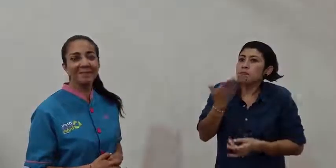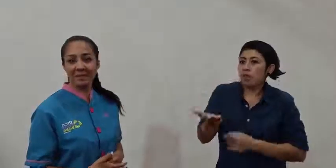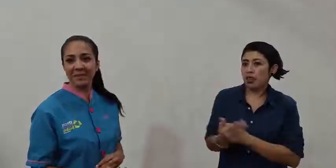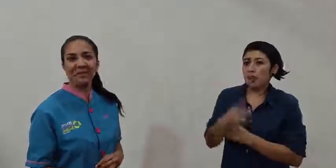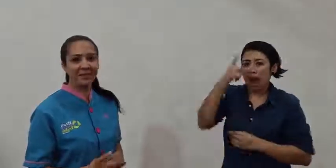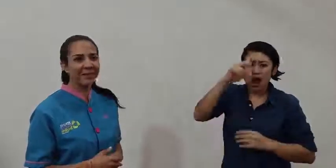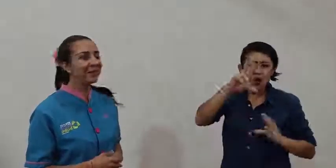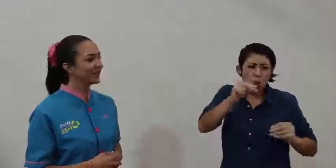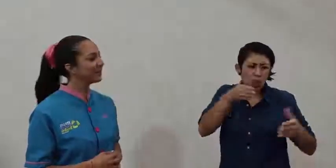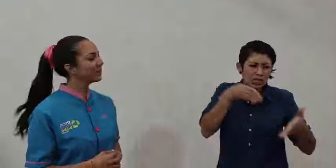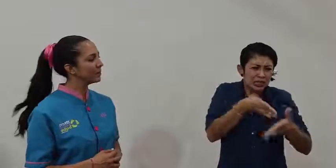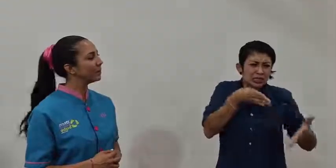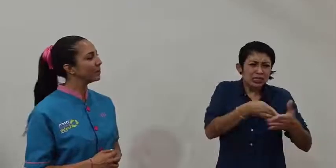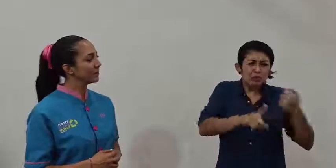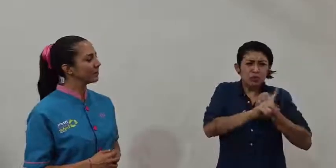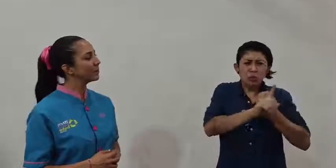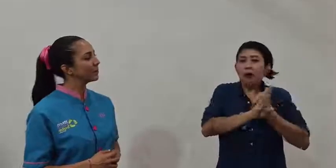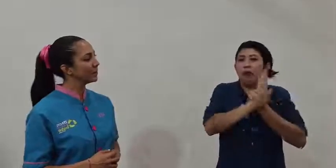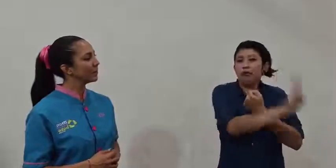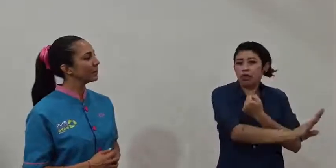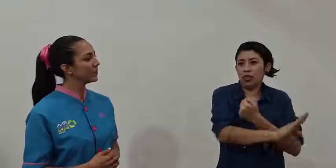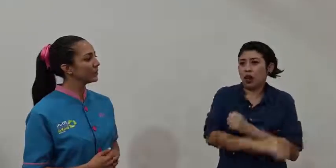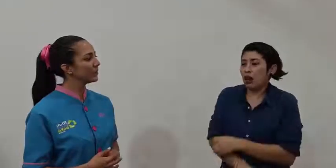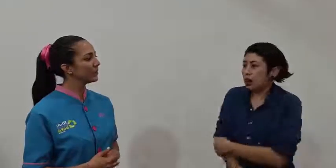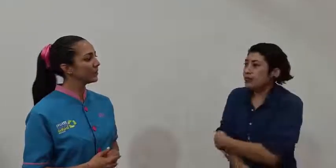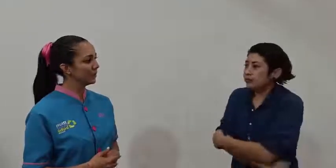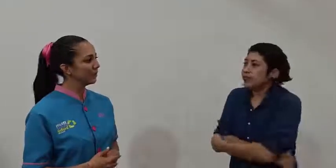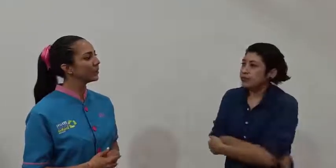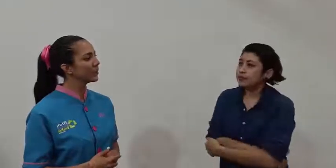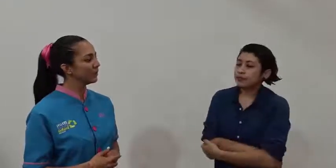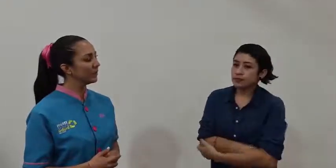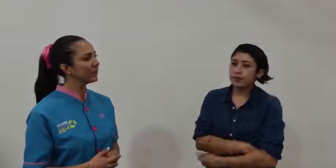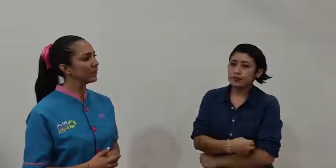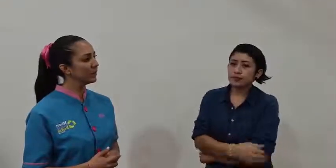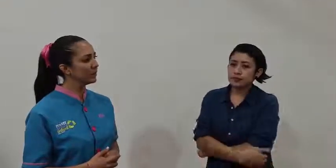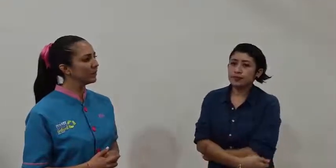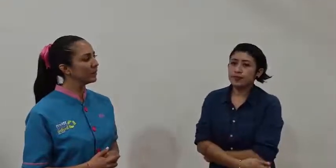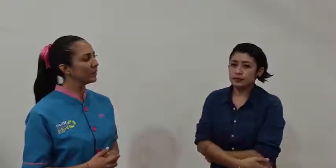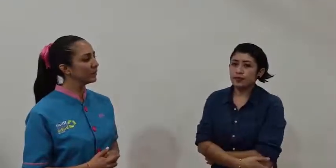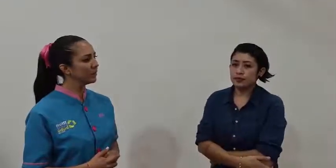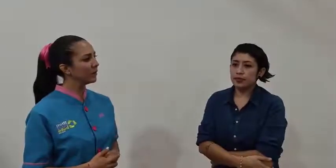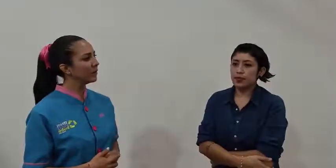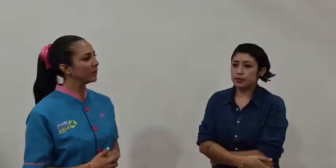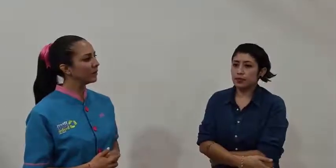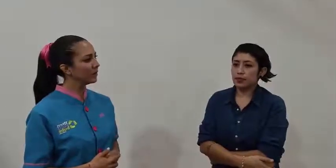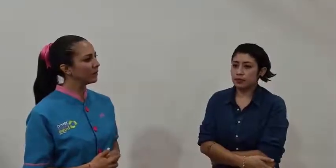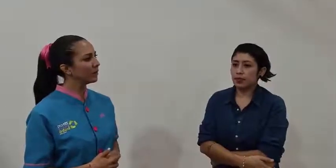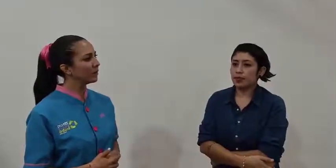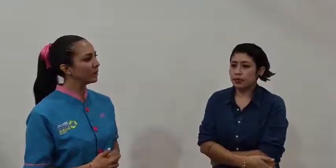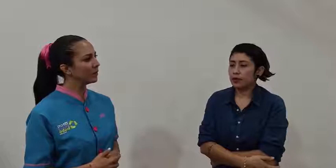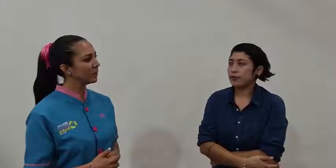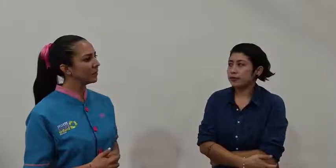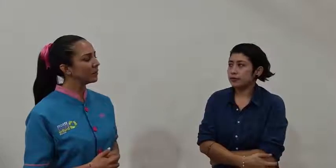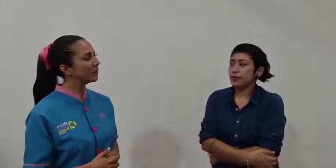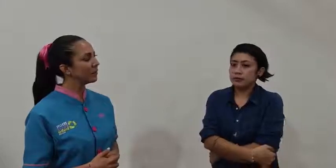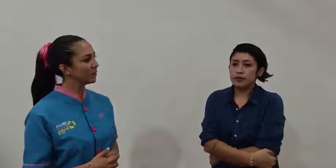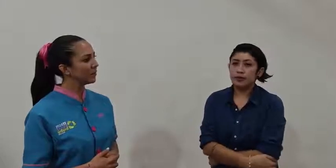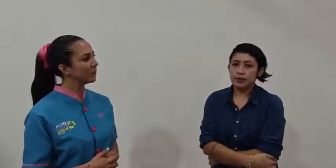básico, medio, avanzado. Pero ahí lo principal es que los papás aprendan a comunicarse primero en lengua de señas